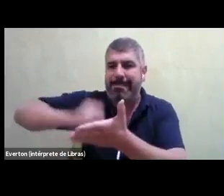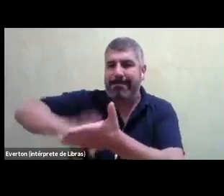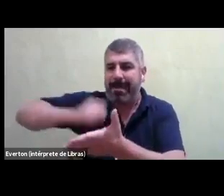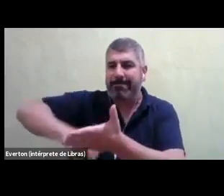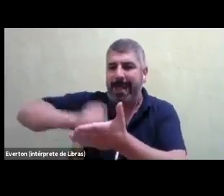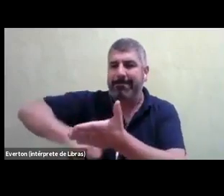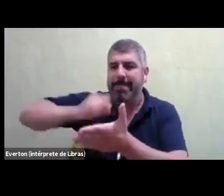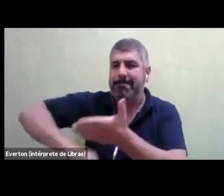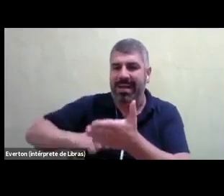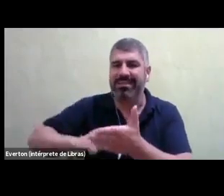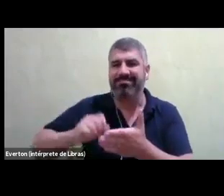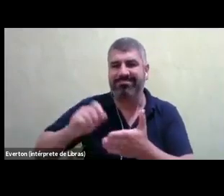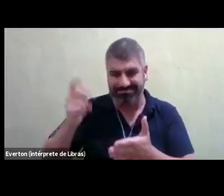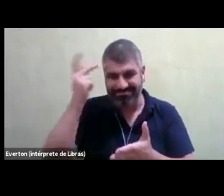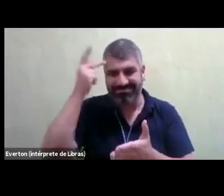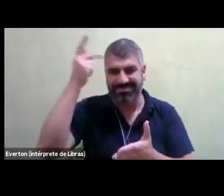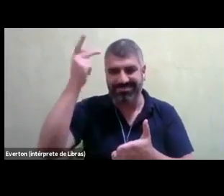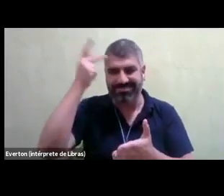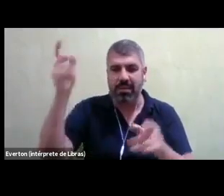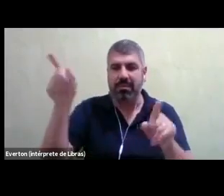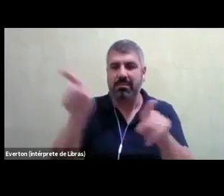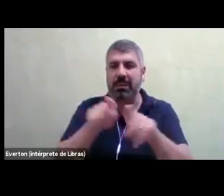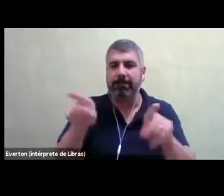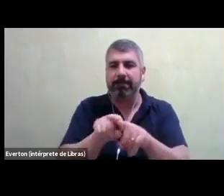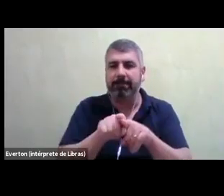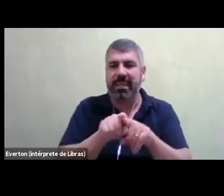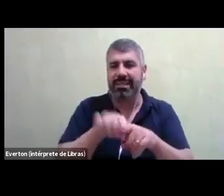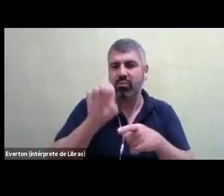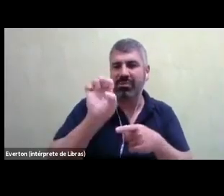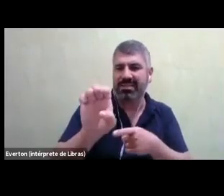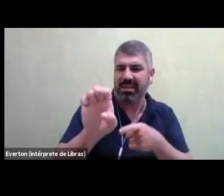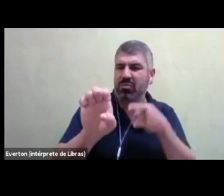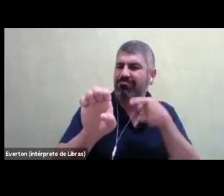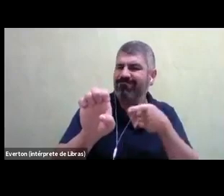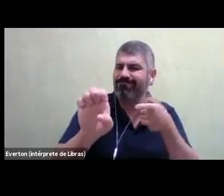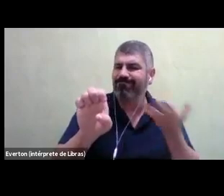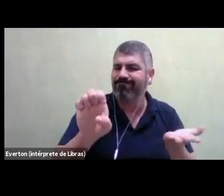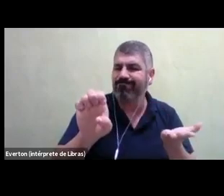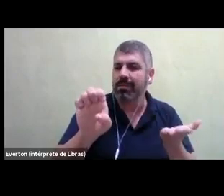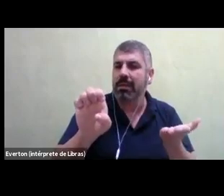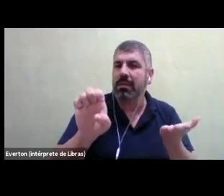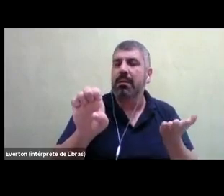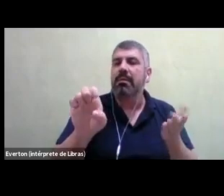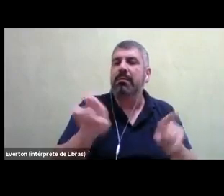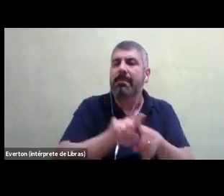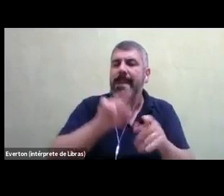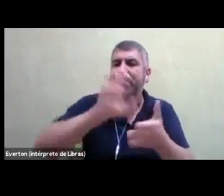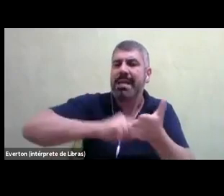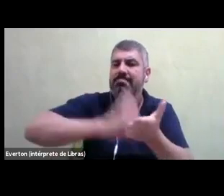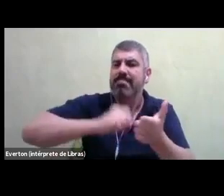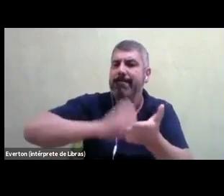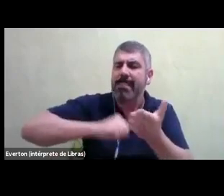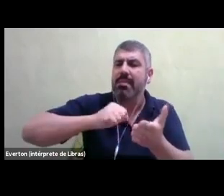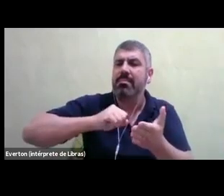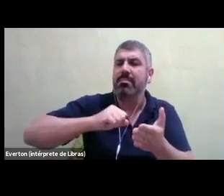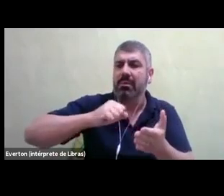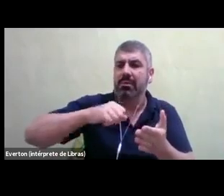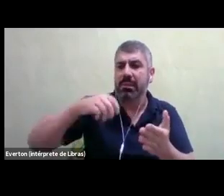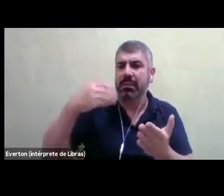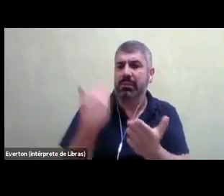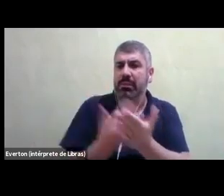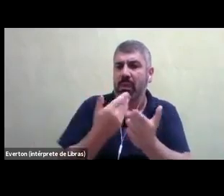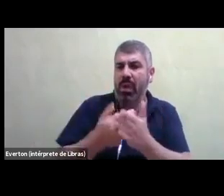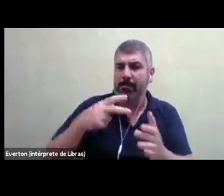pública municipal, quanto na rede pública estadual, quanto também em escolas